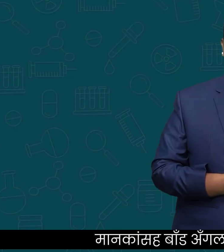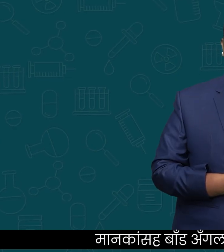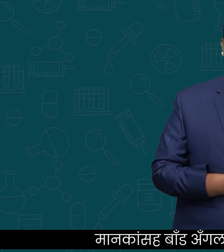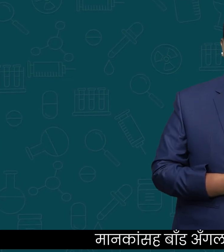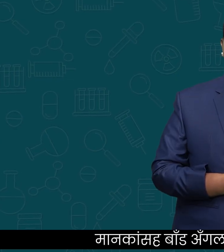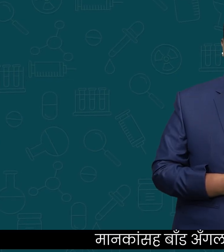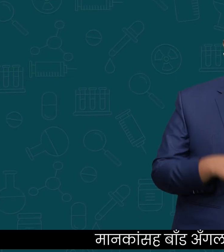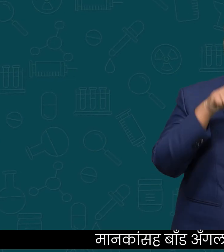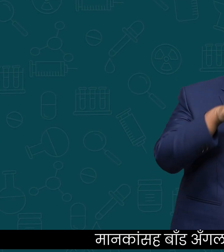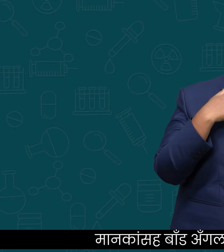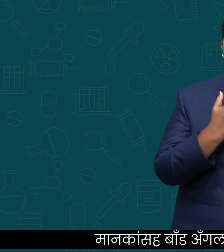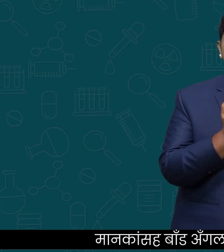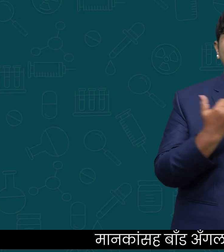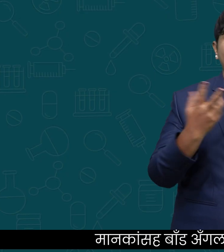मानकासह बॉन्ड अँगलमध्ये इतके फरक का आहेत?